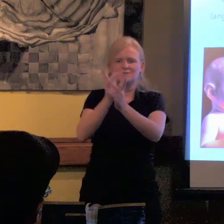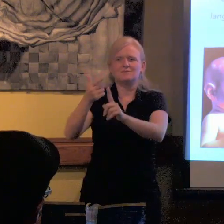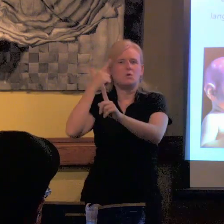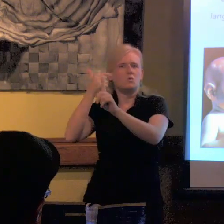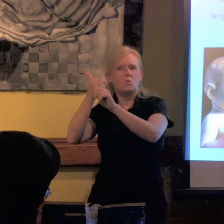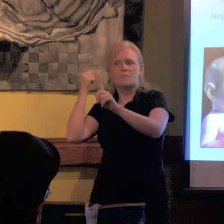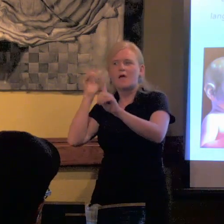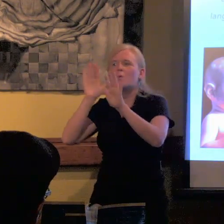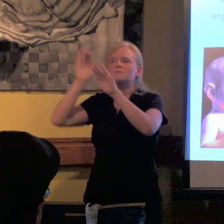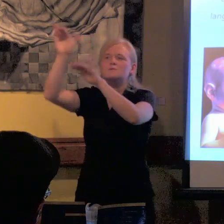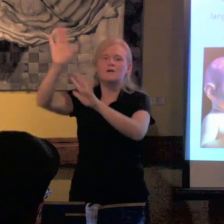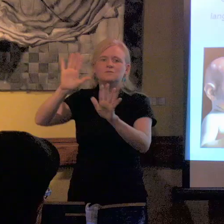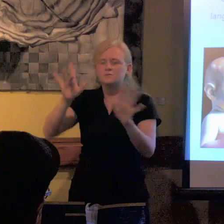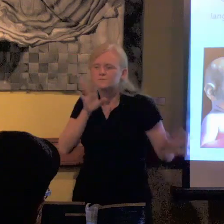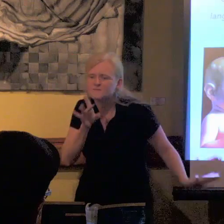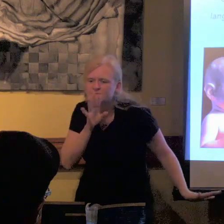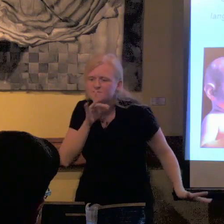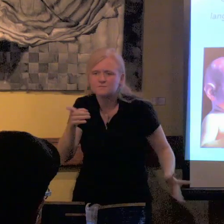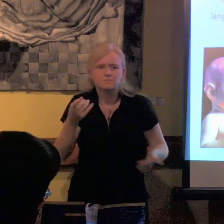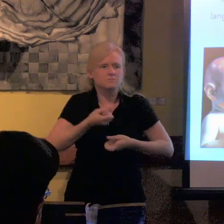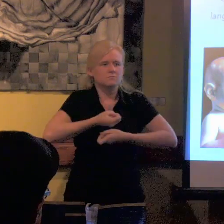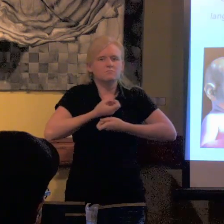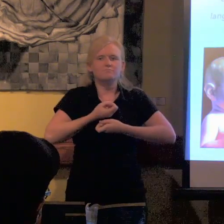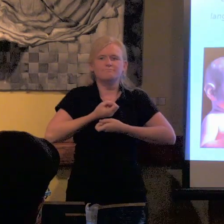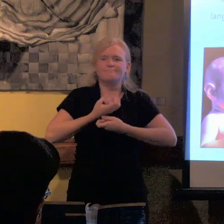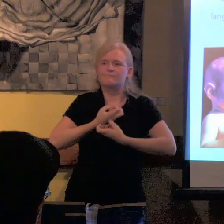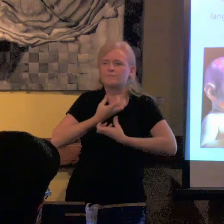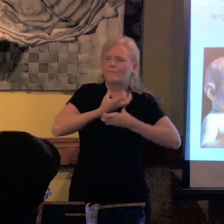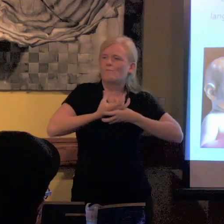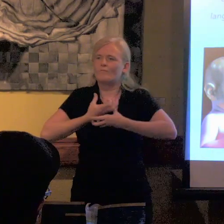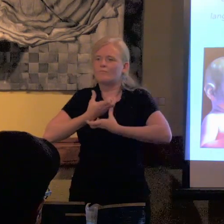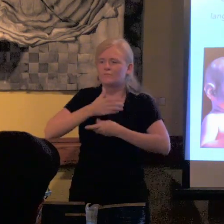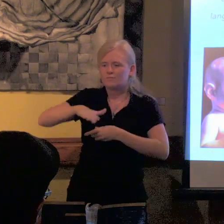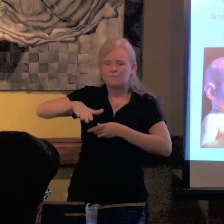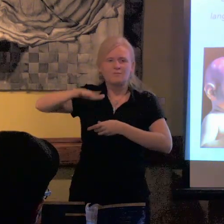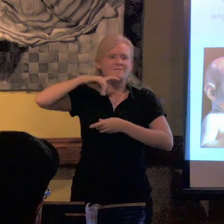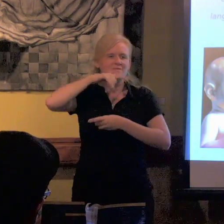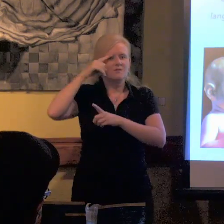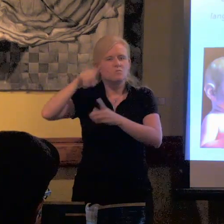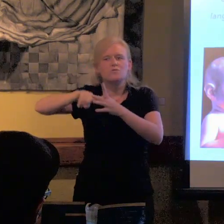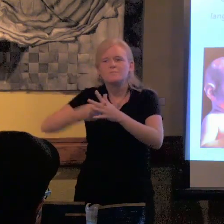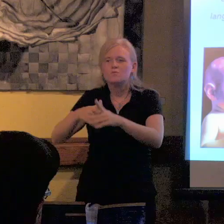refuse aux enfants sourds sous prétexte qu'il peut y avoir des conséquences sur le plan du développement langagier.